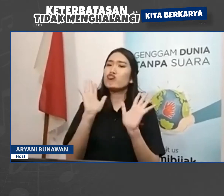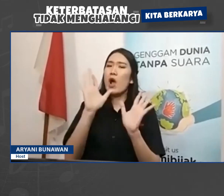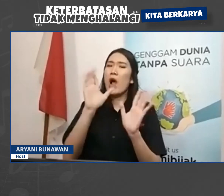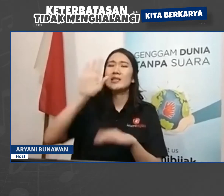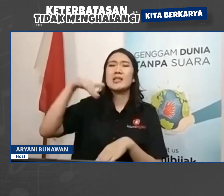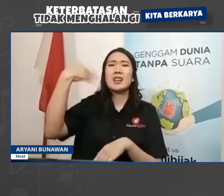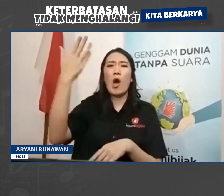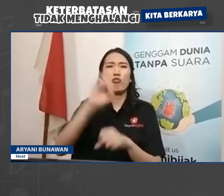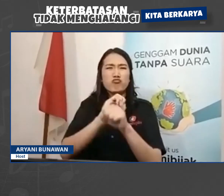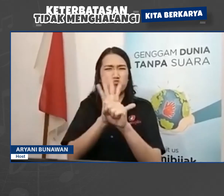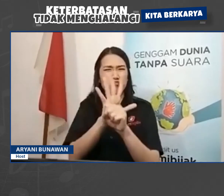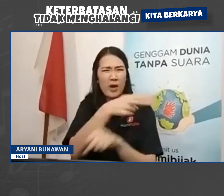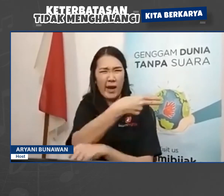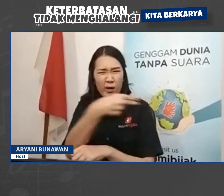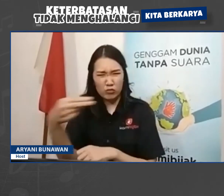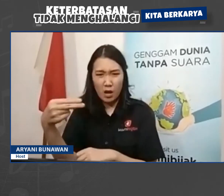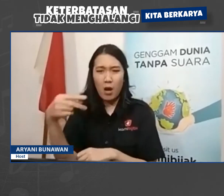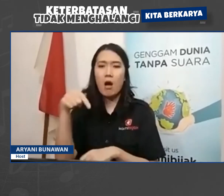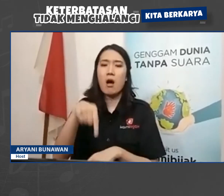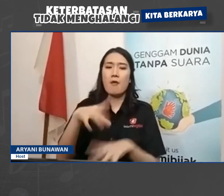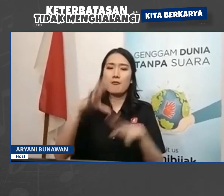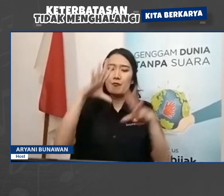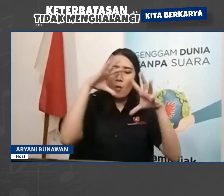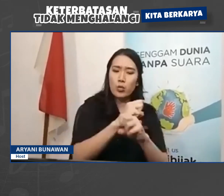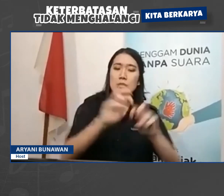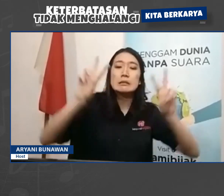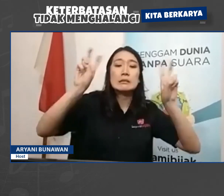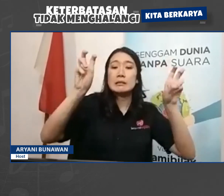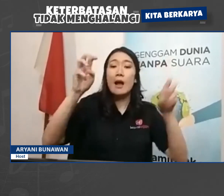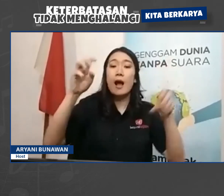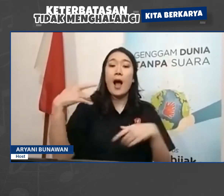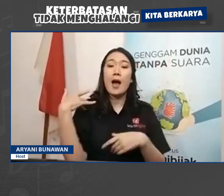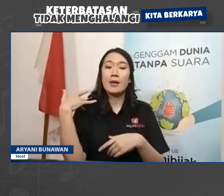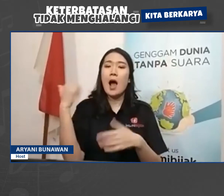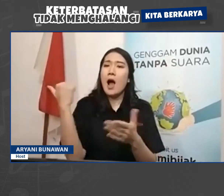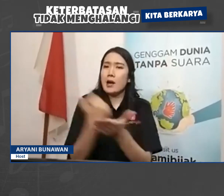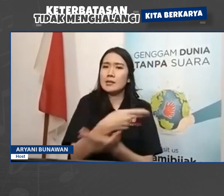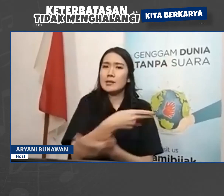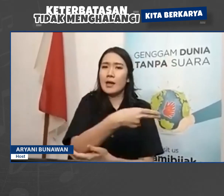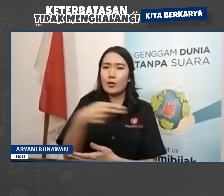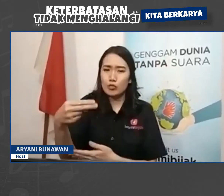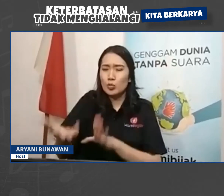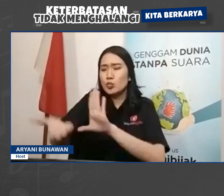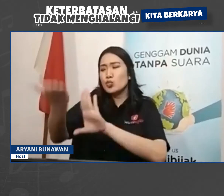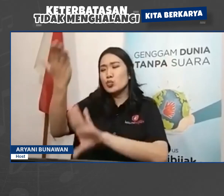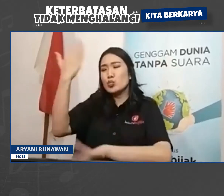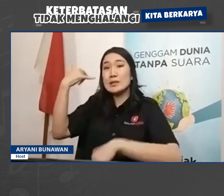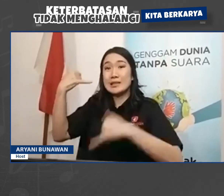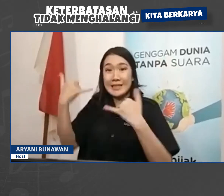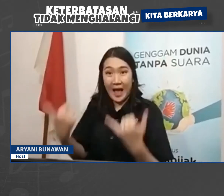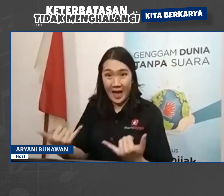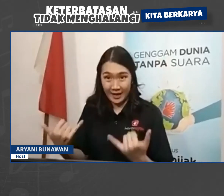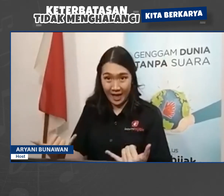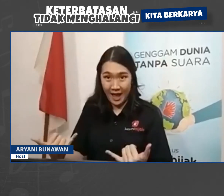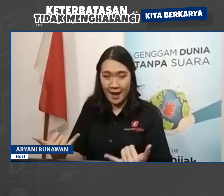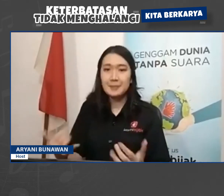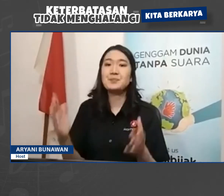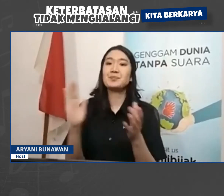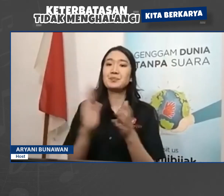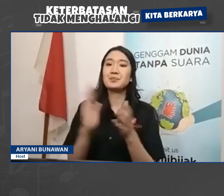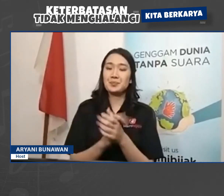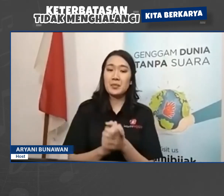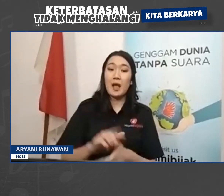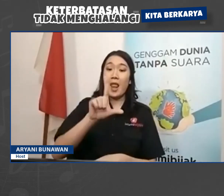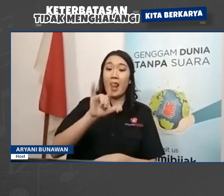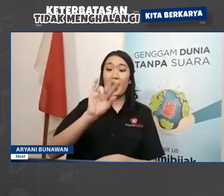Bulan Maret ini sudah tepat 1 tahun ada COVID-19 di Indonesia. Nah, tema kita hari ini juga masih